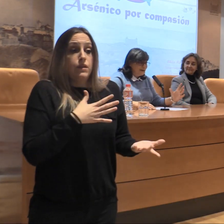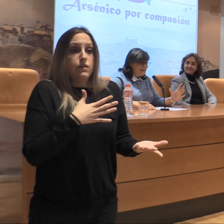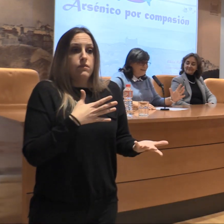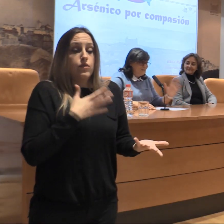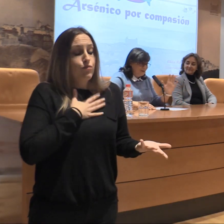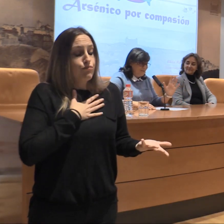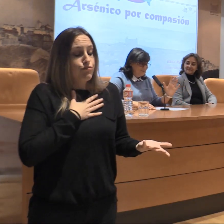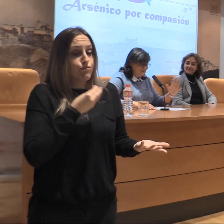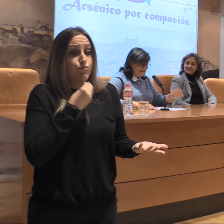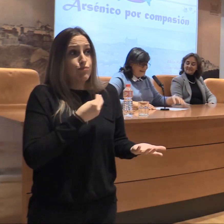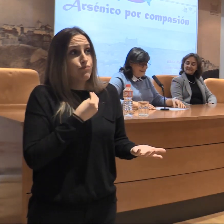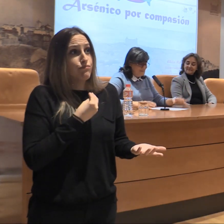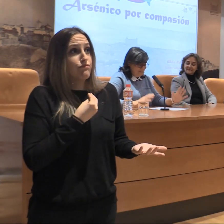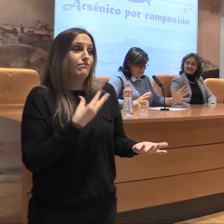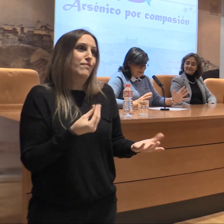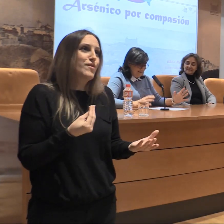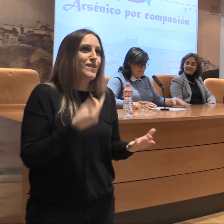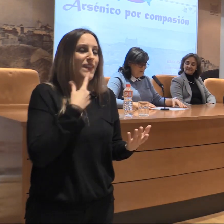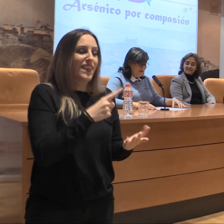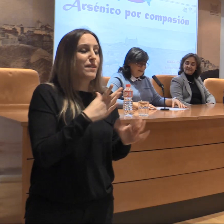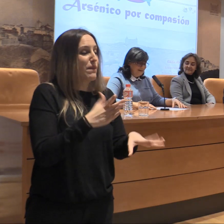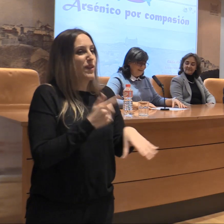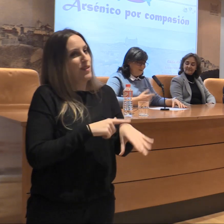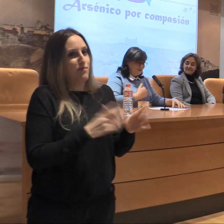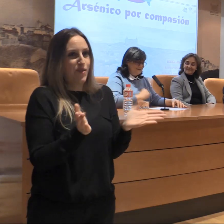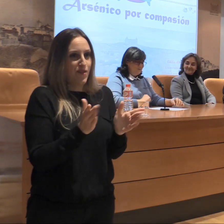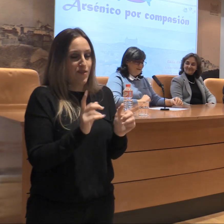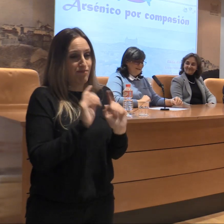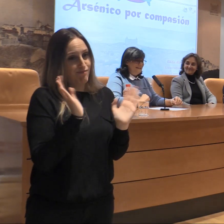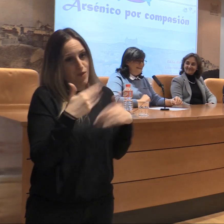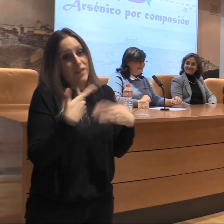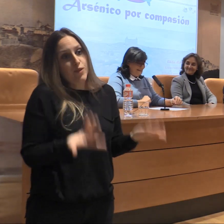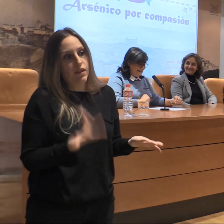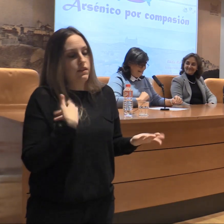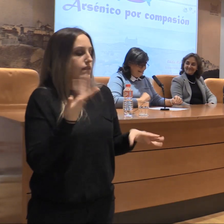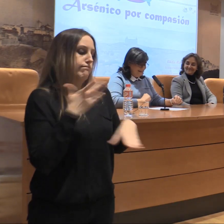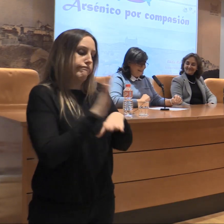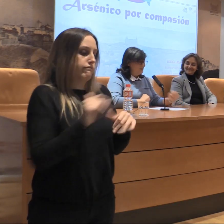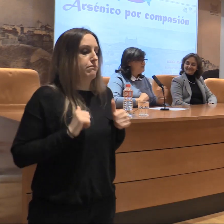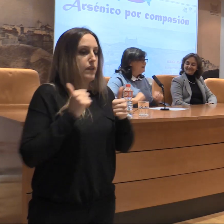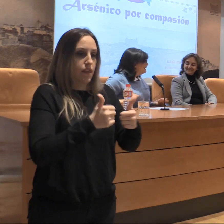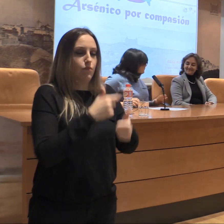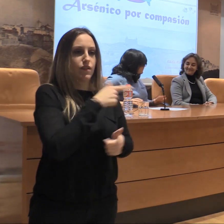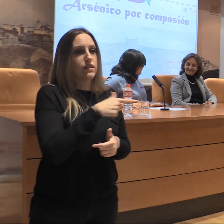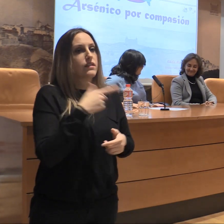con mucho que decir, porque hay mucho más que decir, pero sin tiempo, les dejo con esta mujer inteligente,